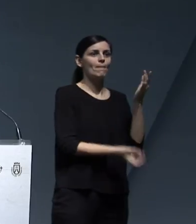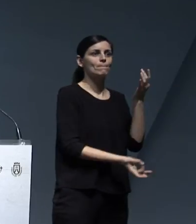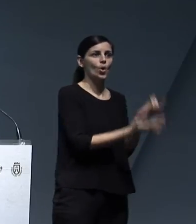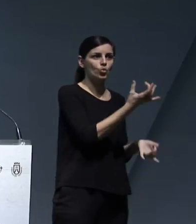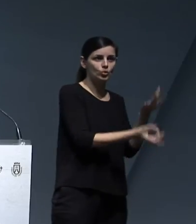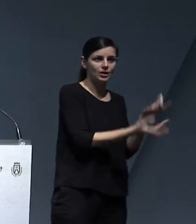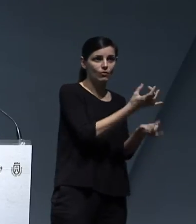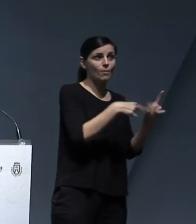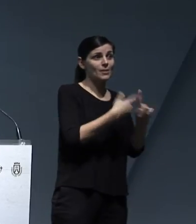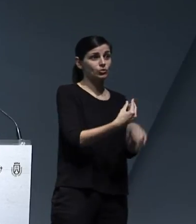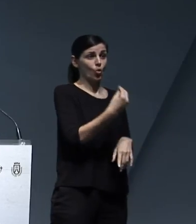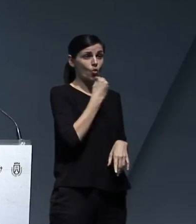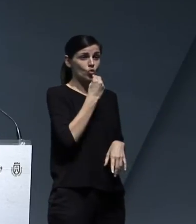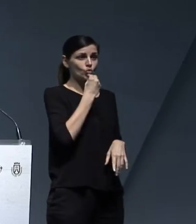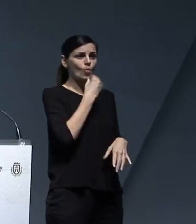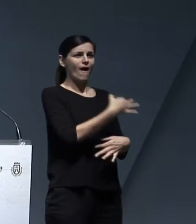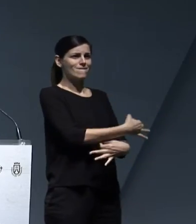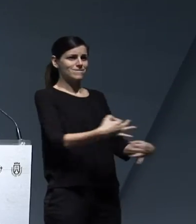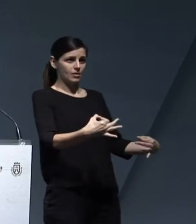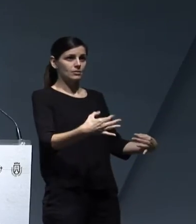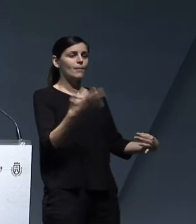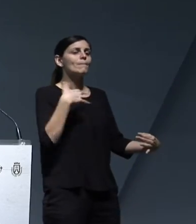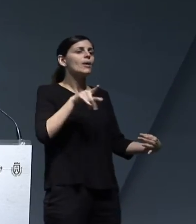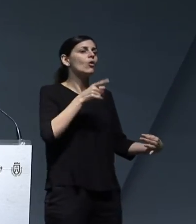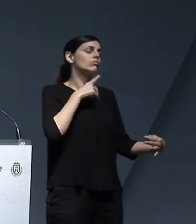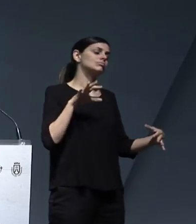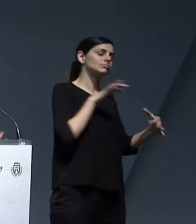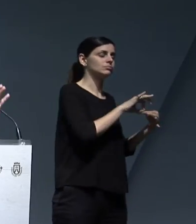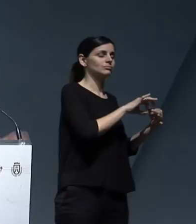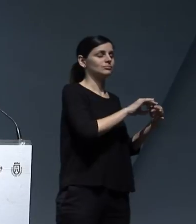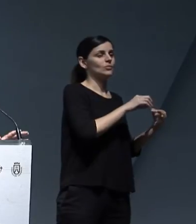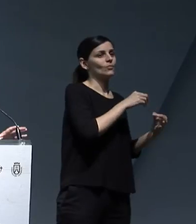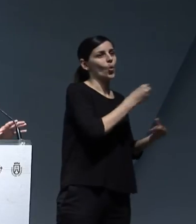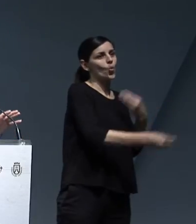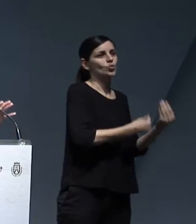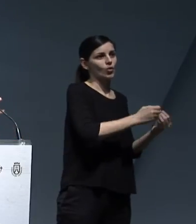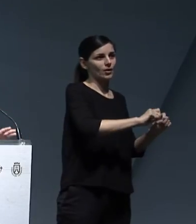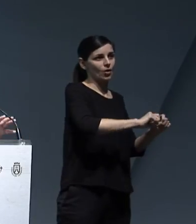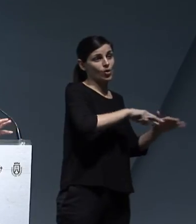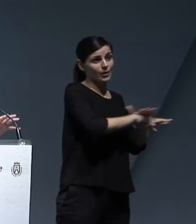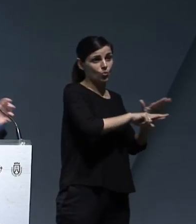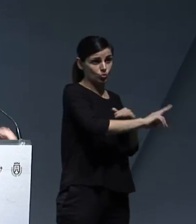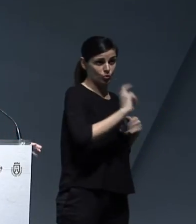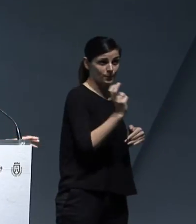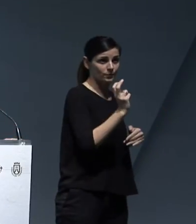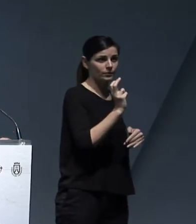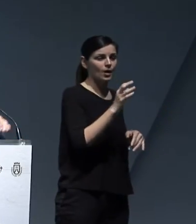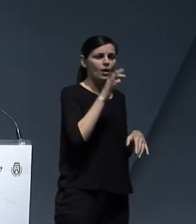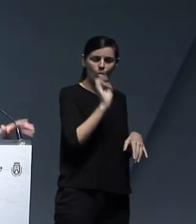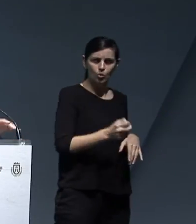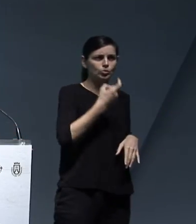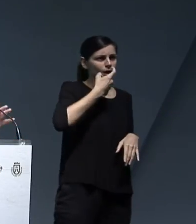consumo eficiente en el uso de los recursos. Y se produjeron en los tres últimos meses, en el